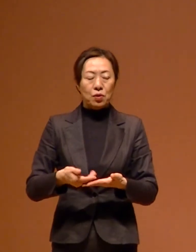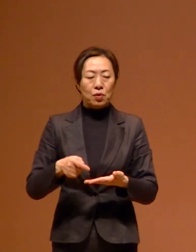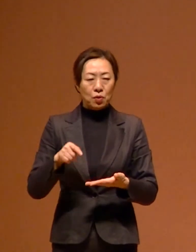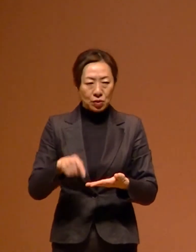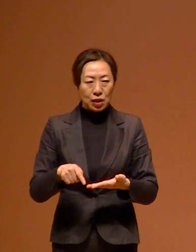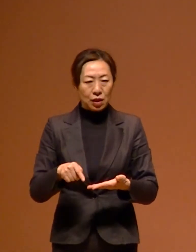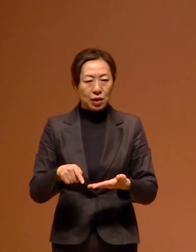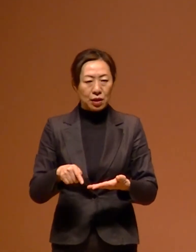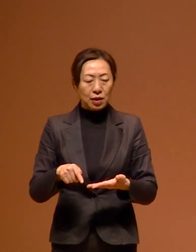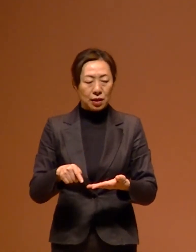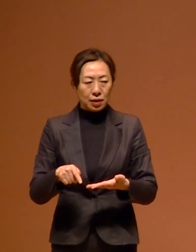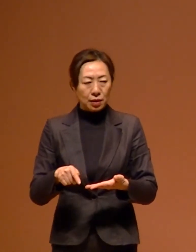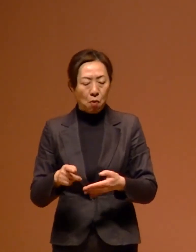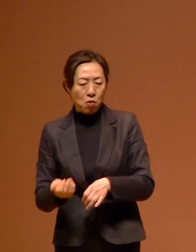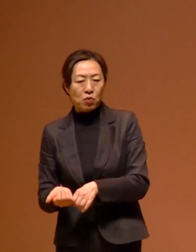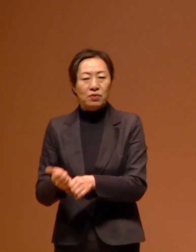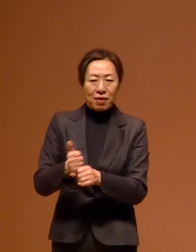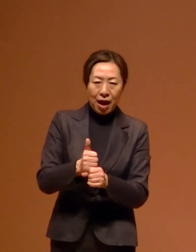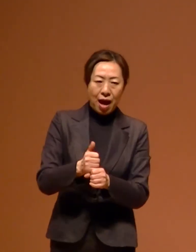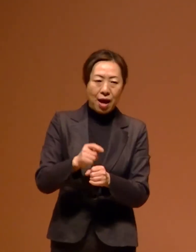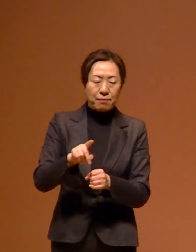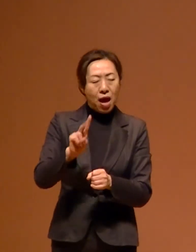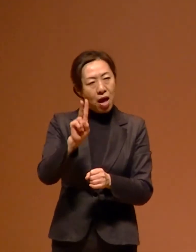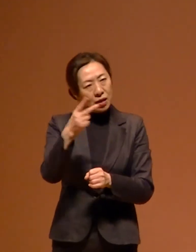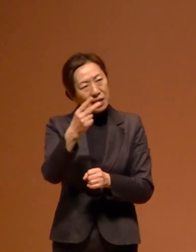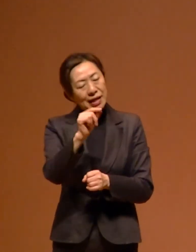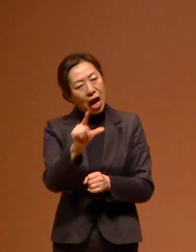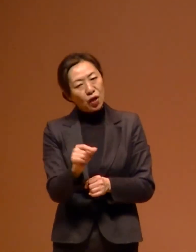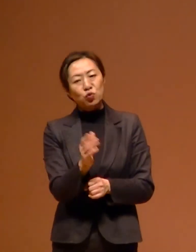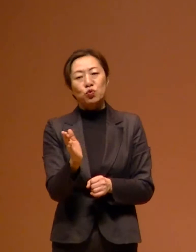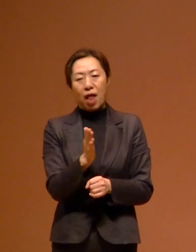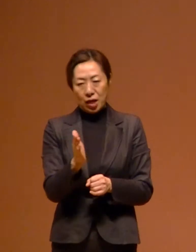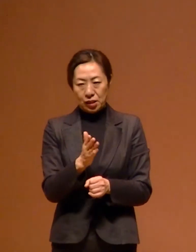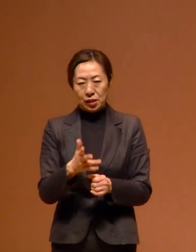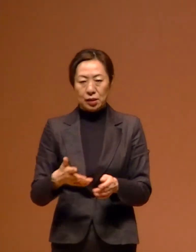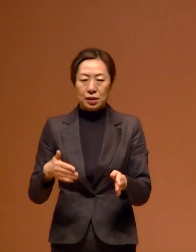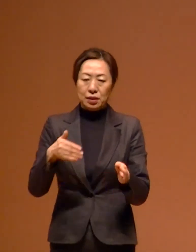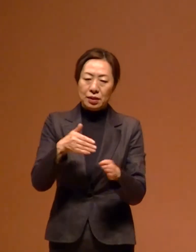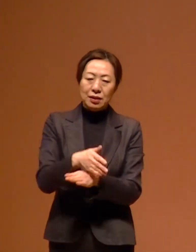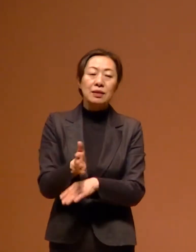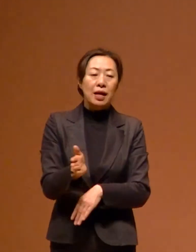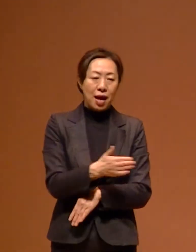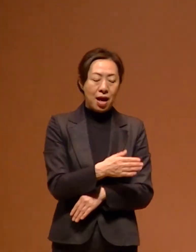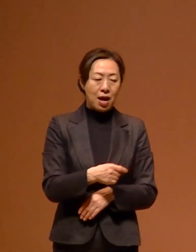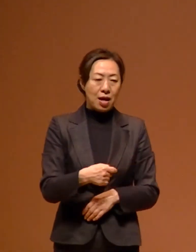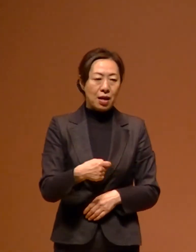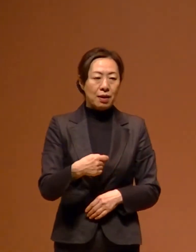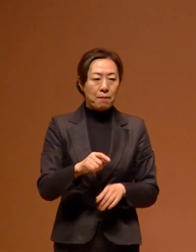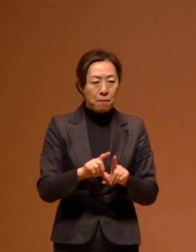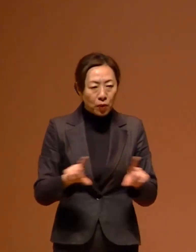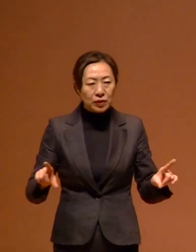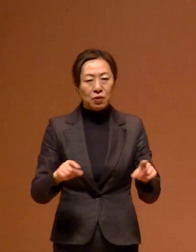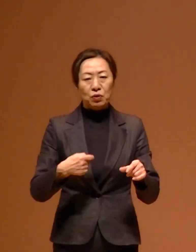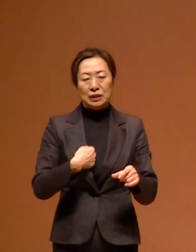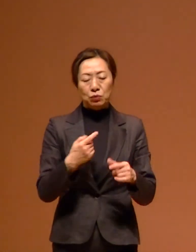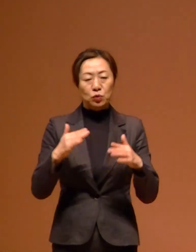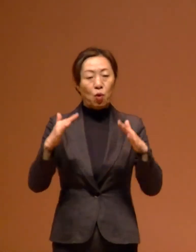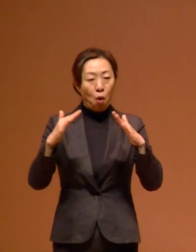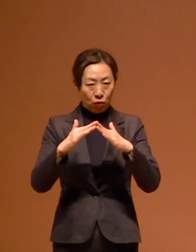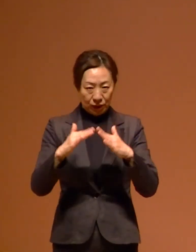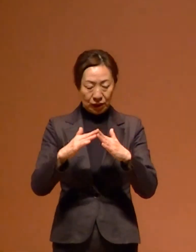になるのが約2ヶ月経っていたのかな。もちろん自分のうち、あと